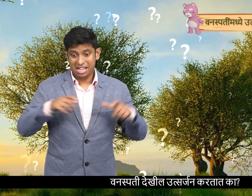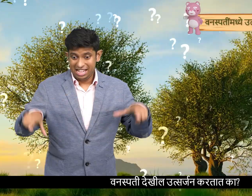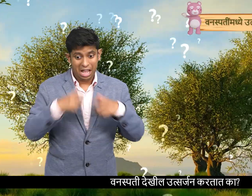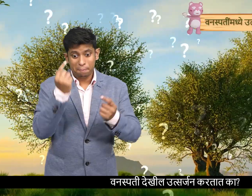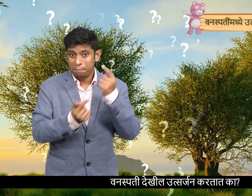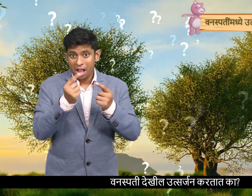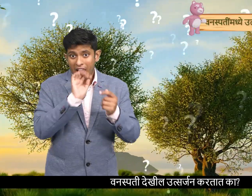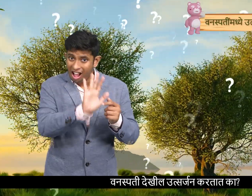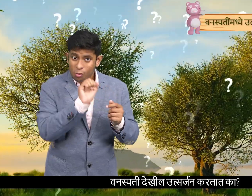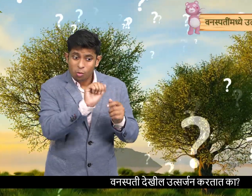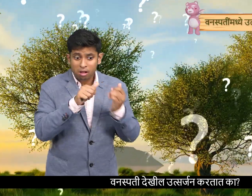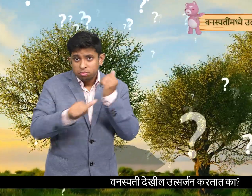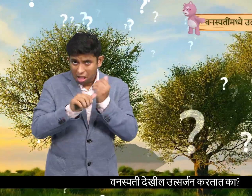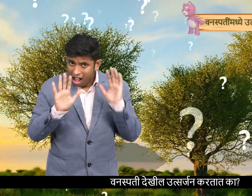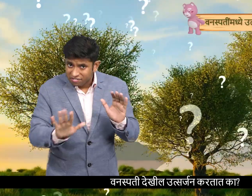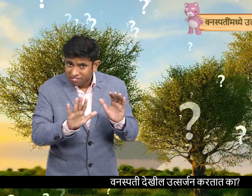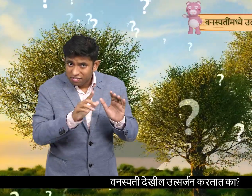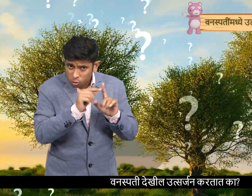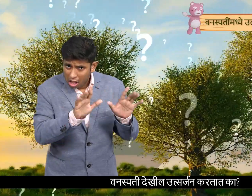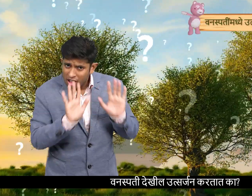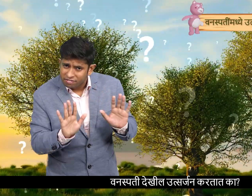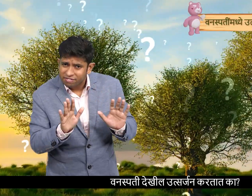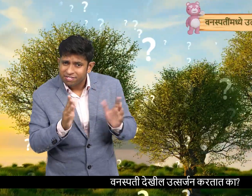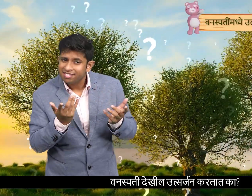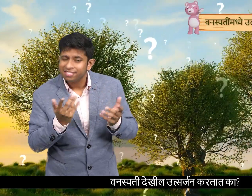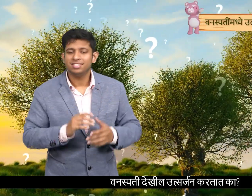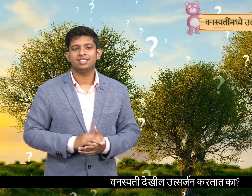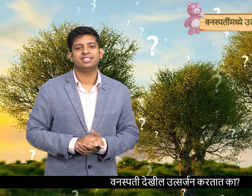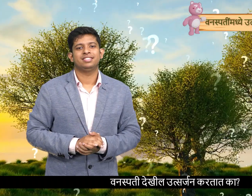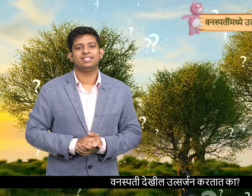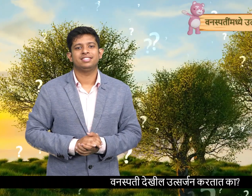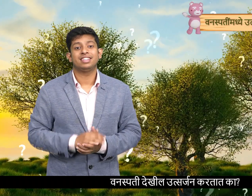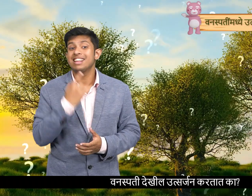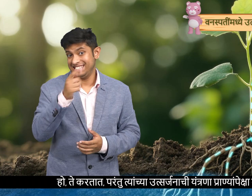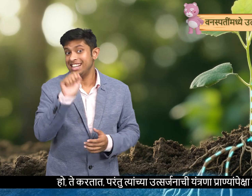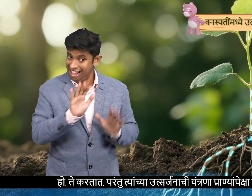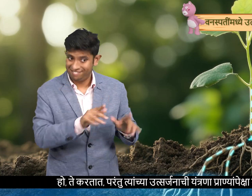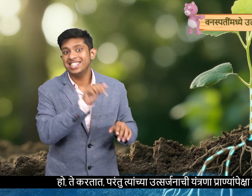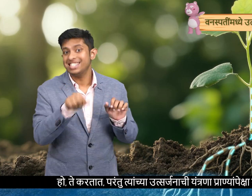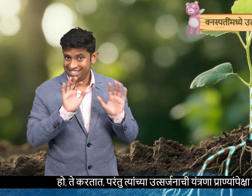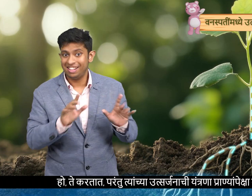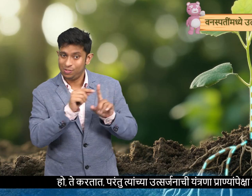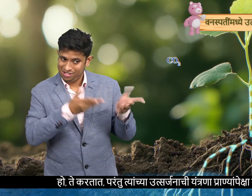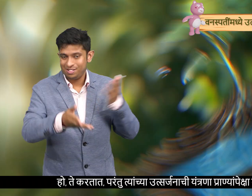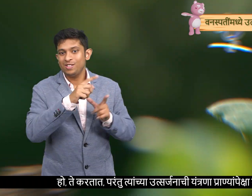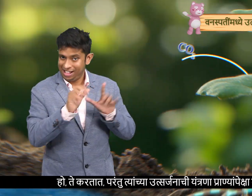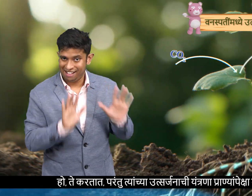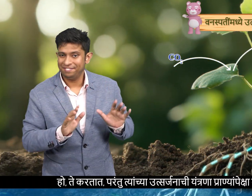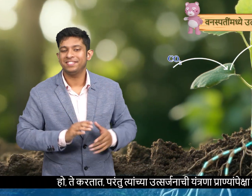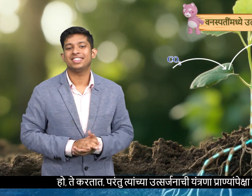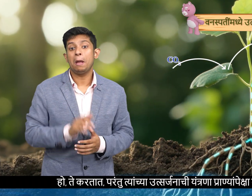वनस्पती देखील उत्सर्जन करतात का? हो, ते